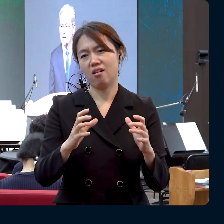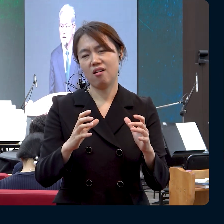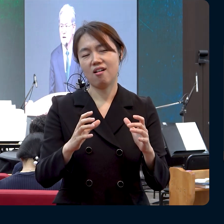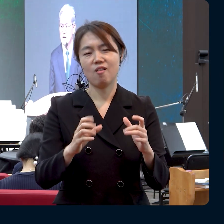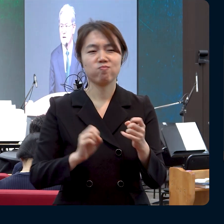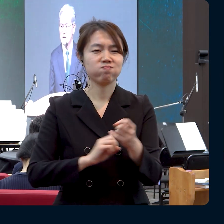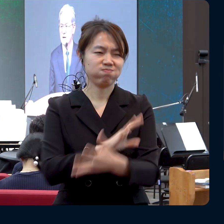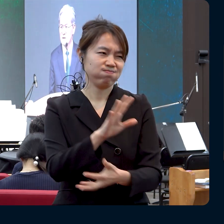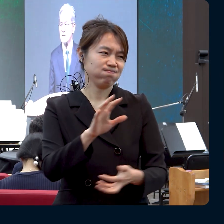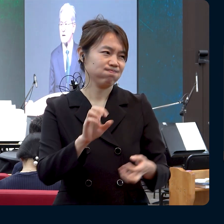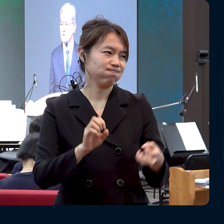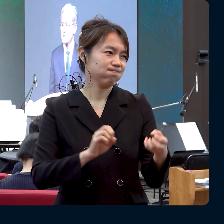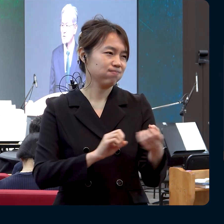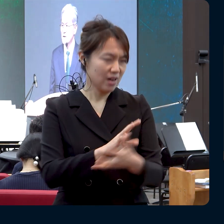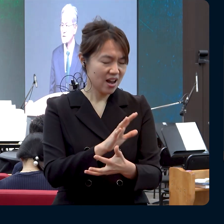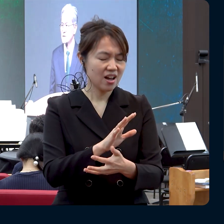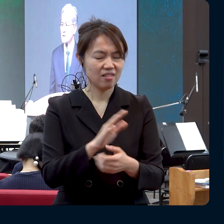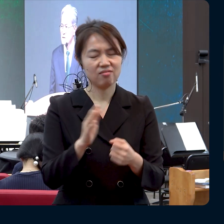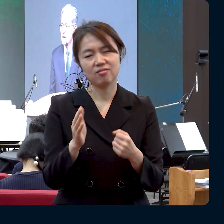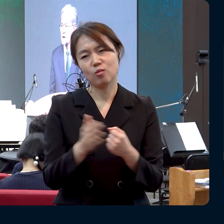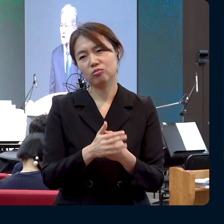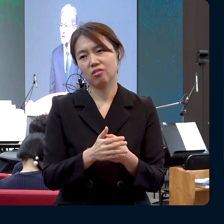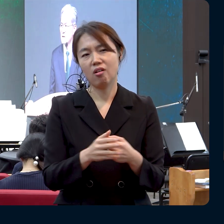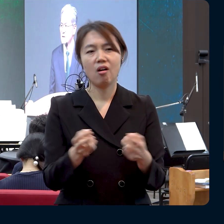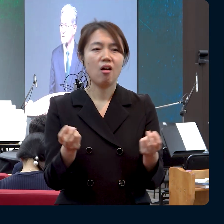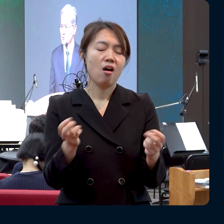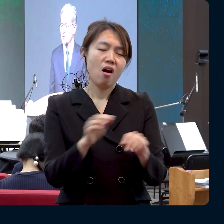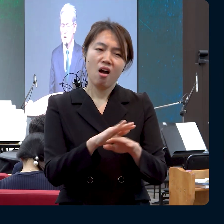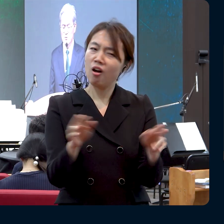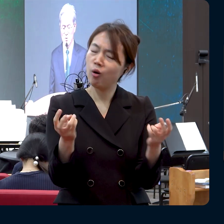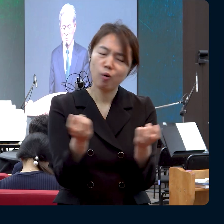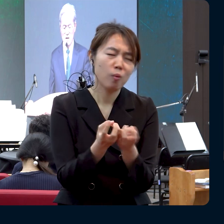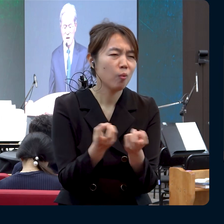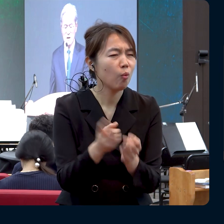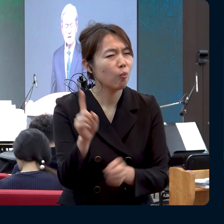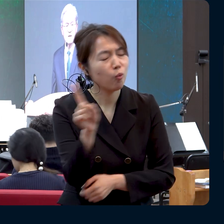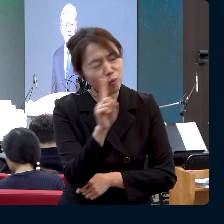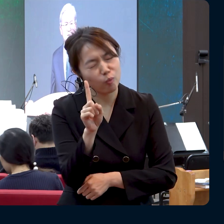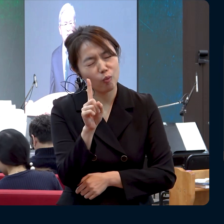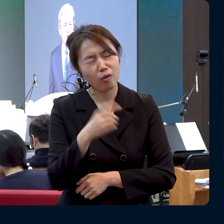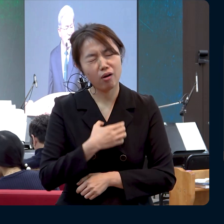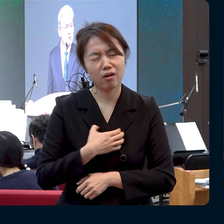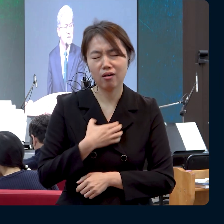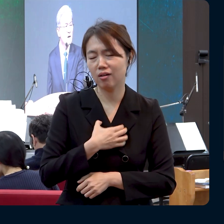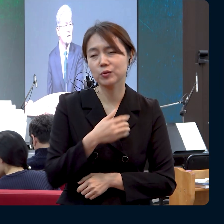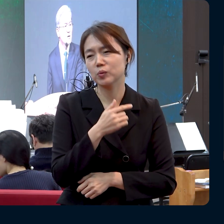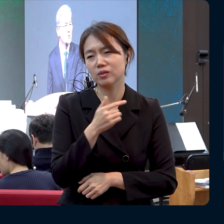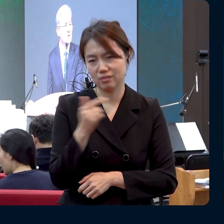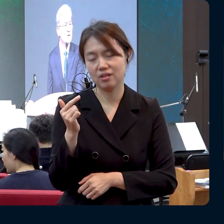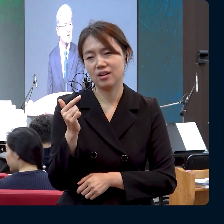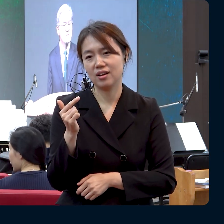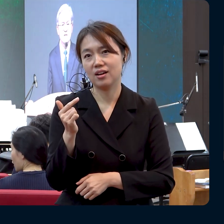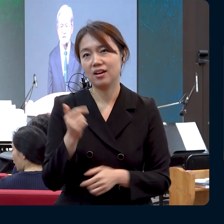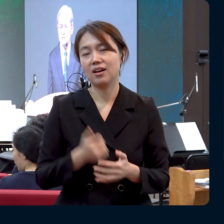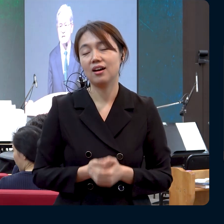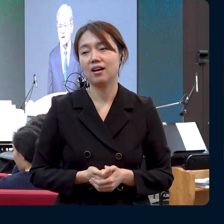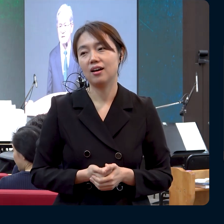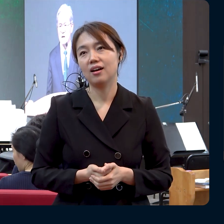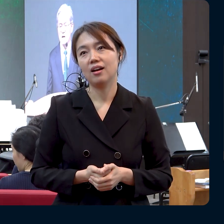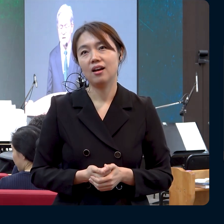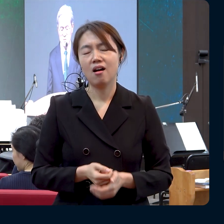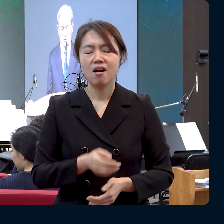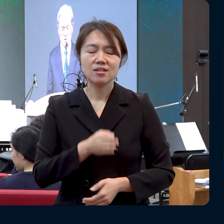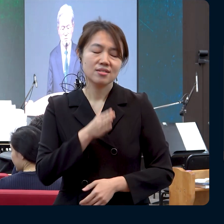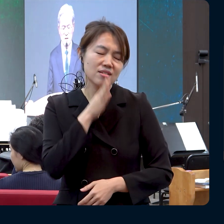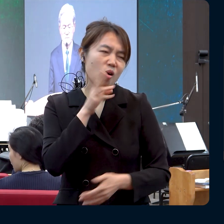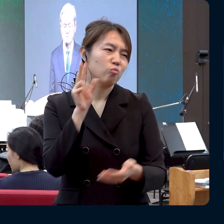좋은가 하는 생각 때문에, 이 나라 어떻게 하면 좋은가, 아무리 생각해도 정말 큰일